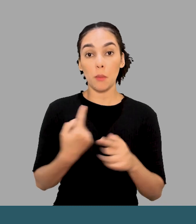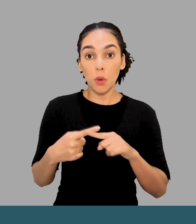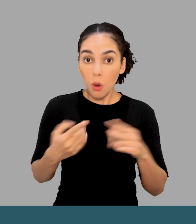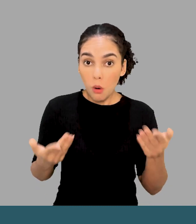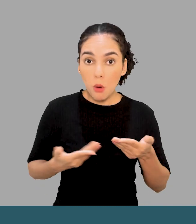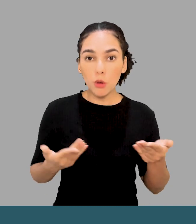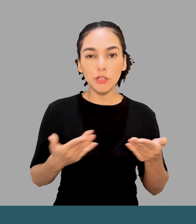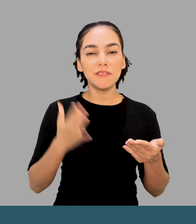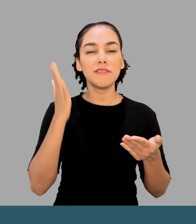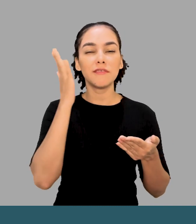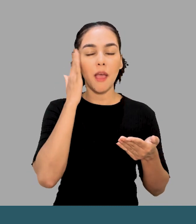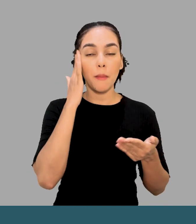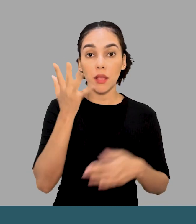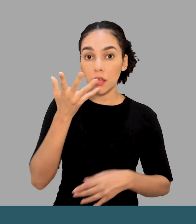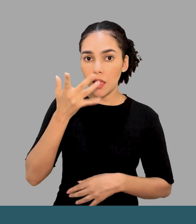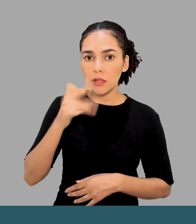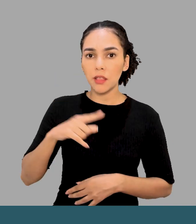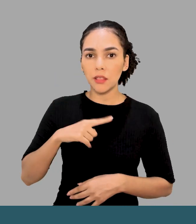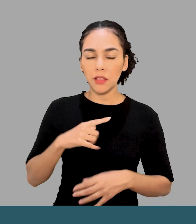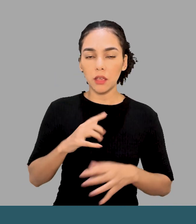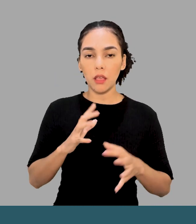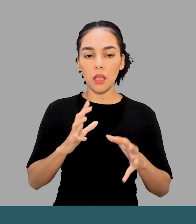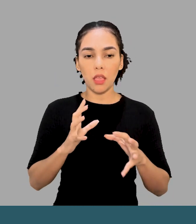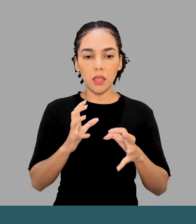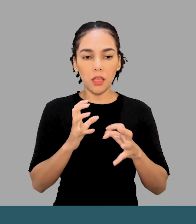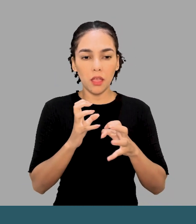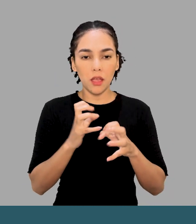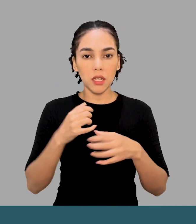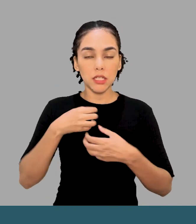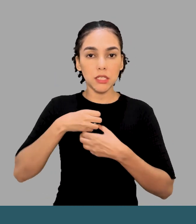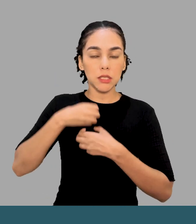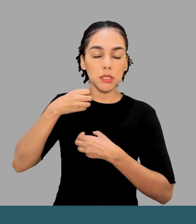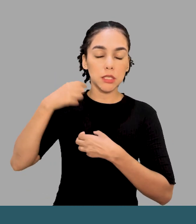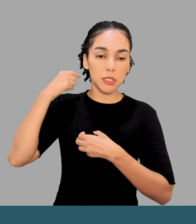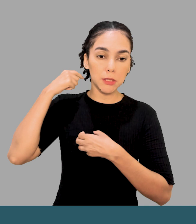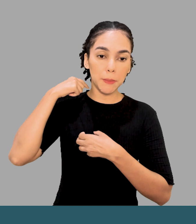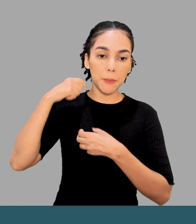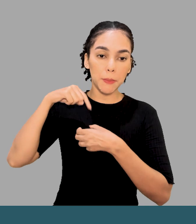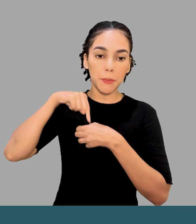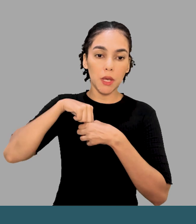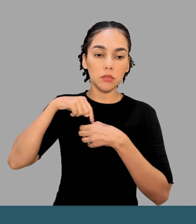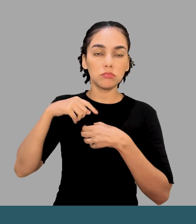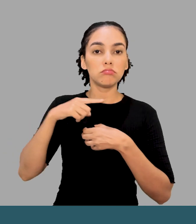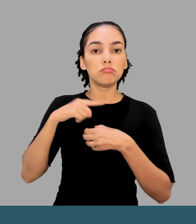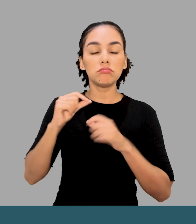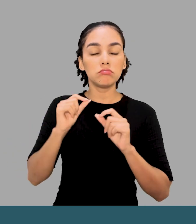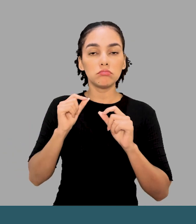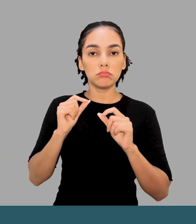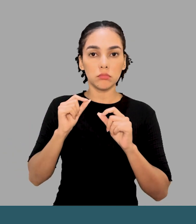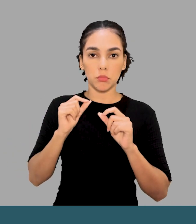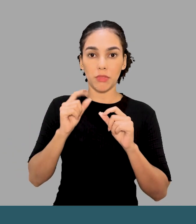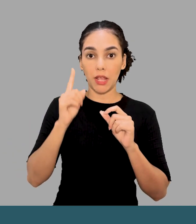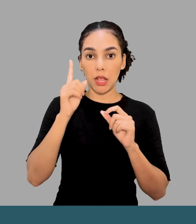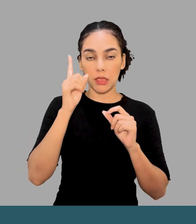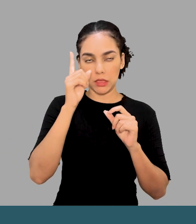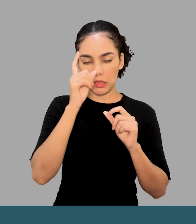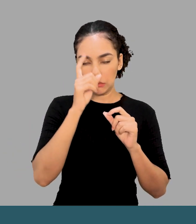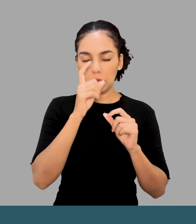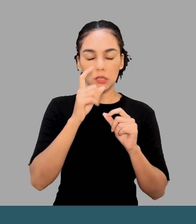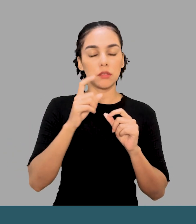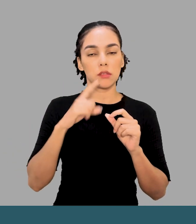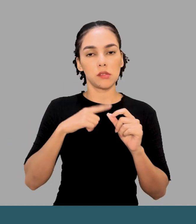gente sabe, as crianças com atrofia muscular espinhal, elas têm um defeito genético peculiar, particular, e